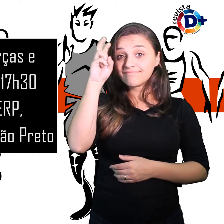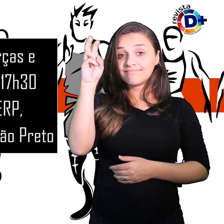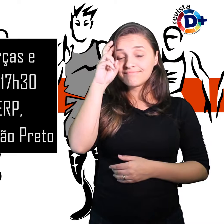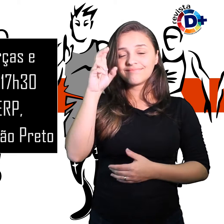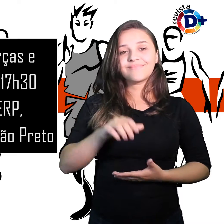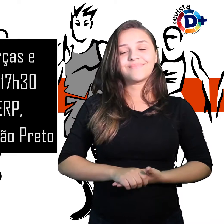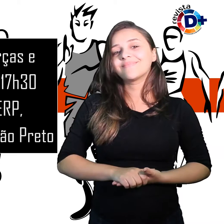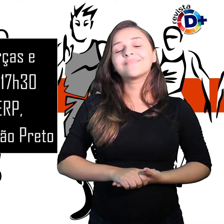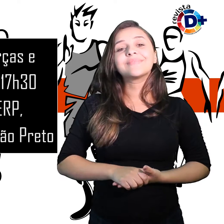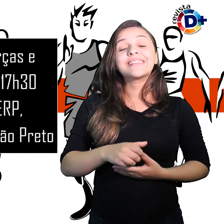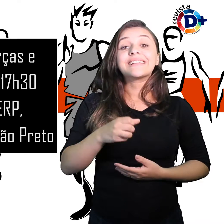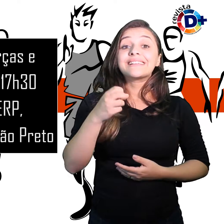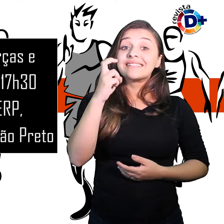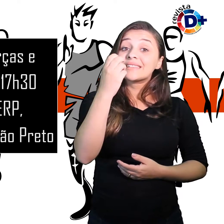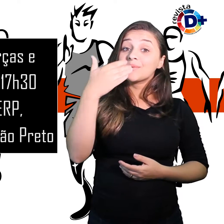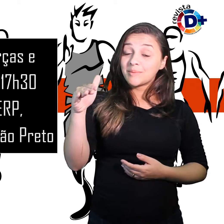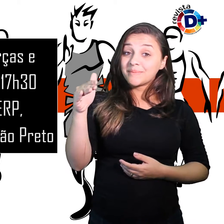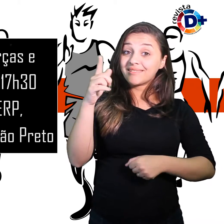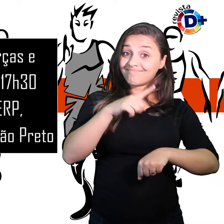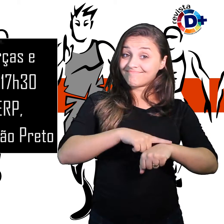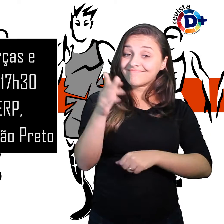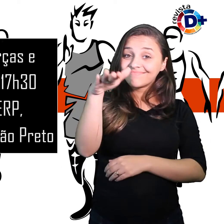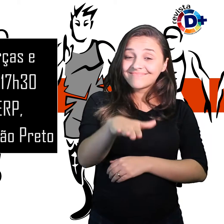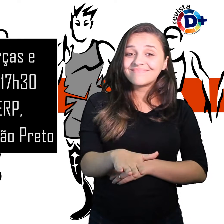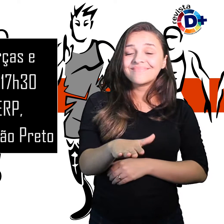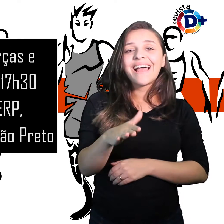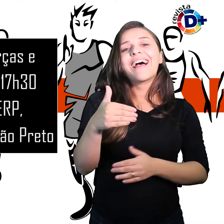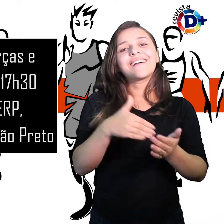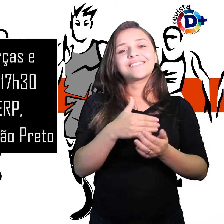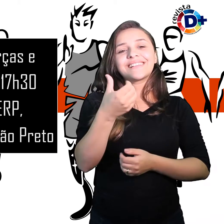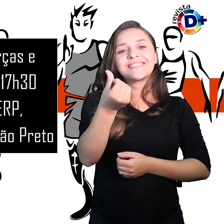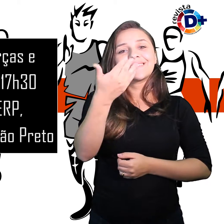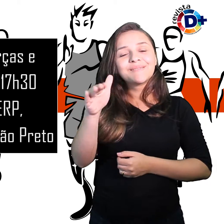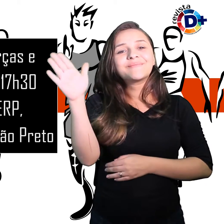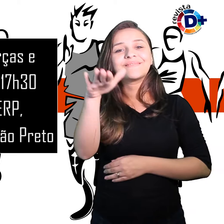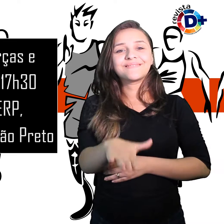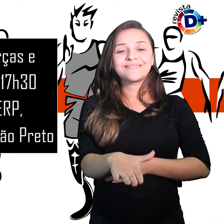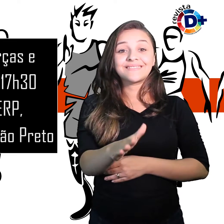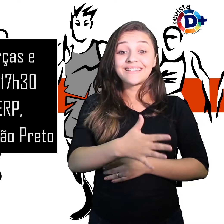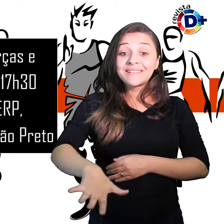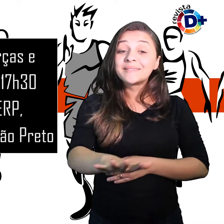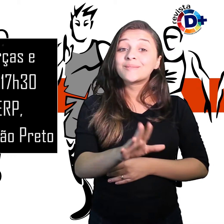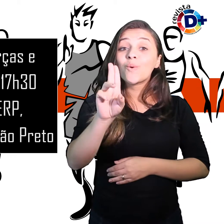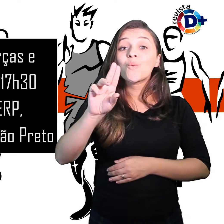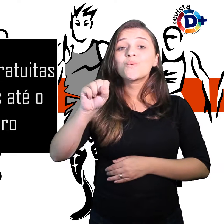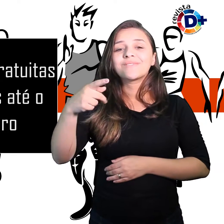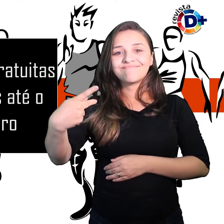das 17h30 às 18h30, no campus da USP em Ribeirão Preto. As